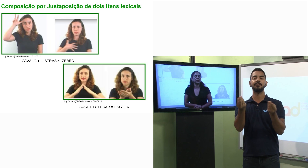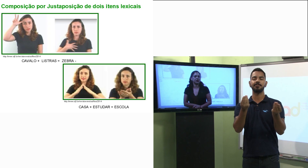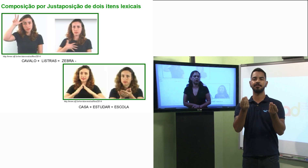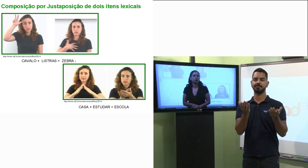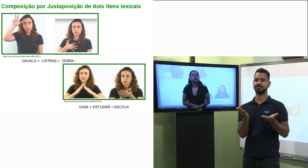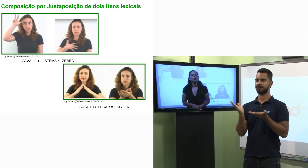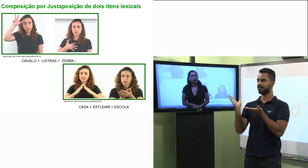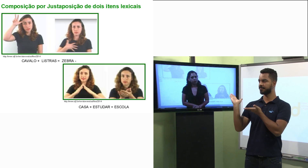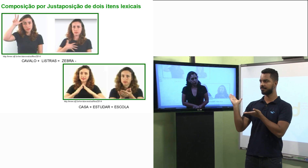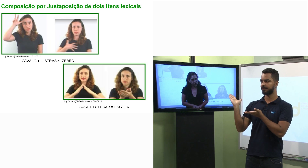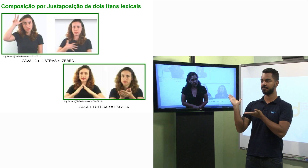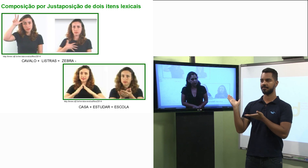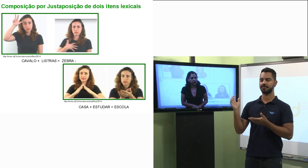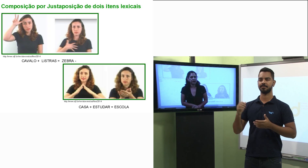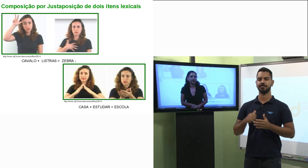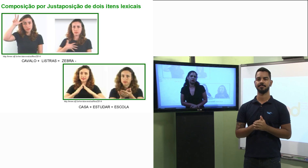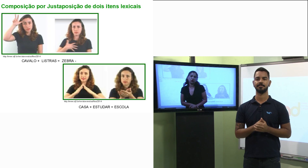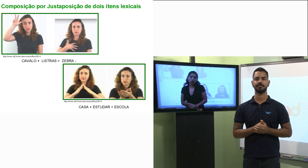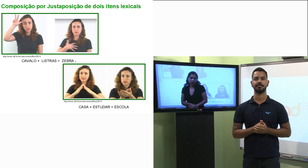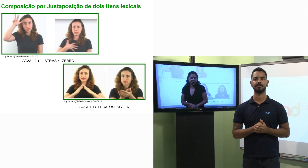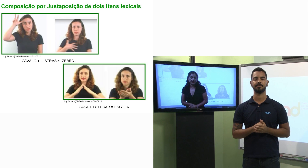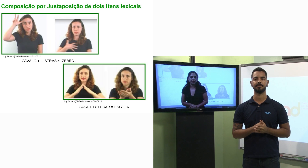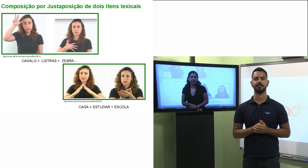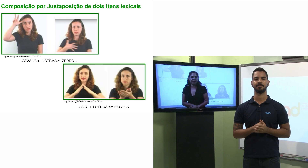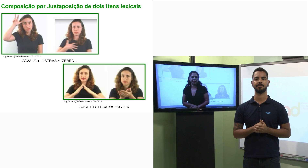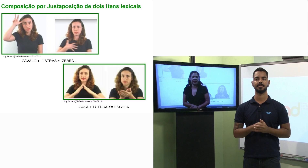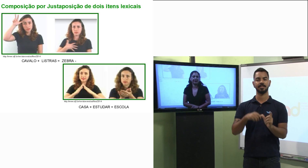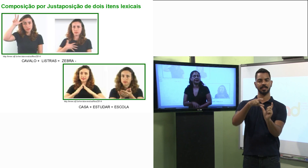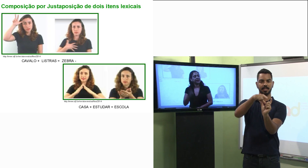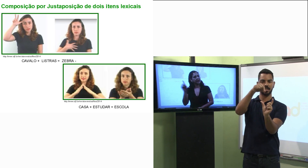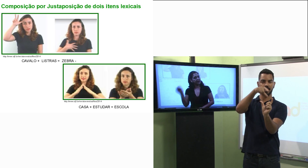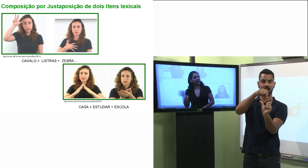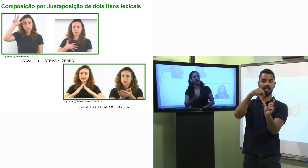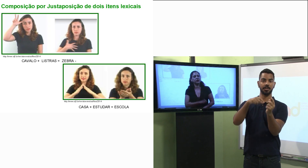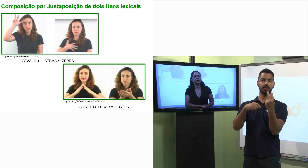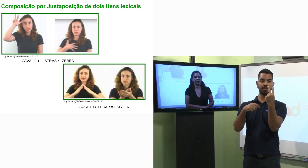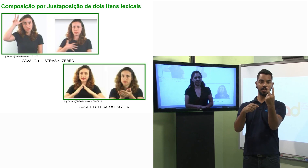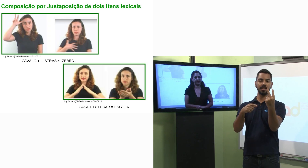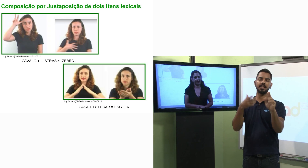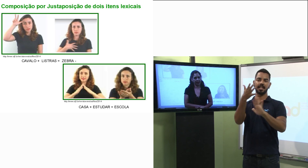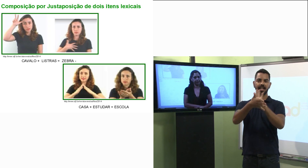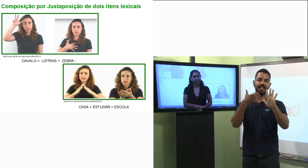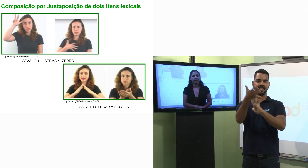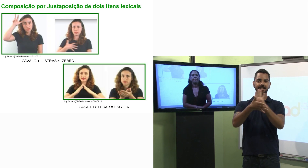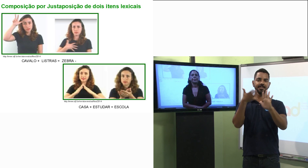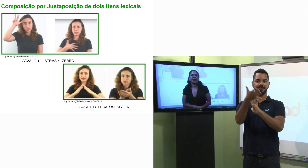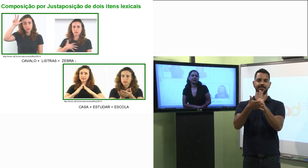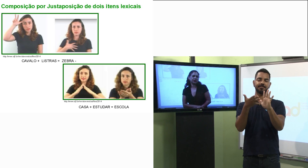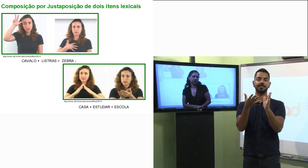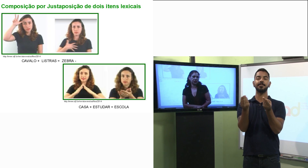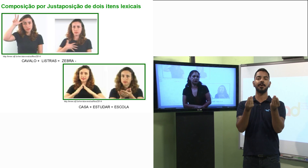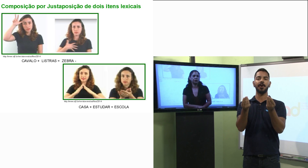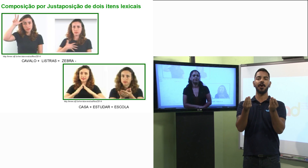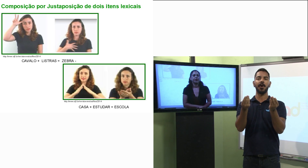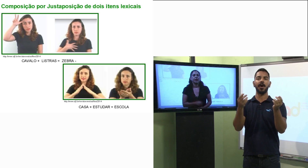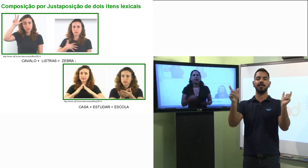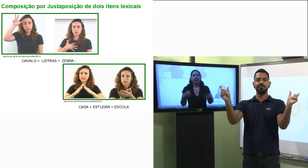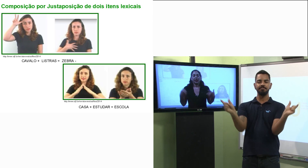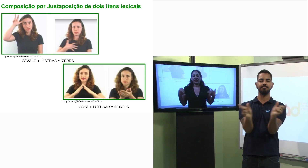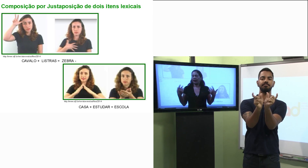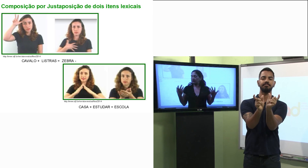de composição por justaposição de 2 itens lexicais na língua de sinais, tá? Nesse